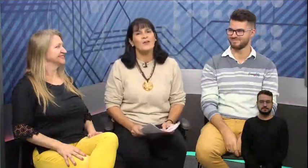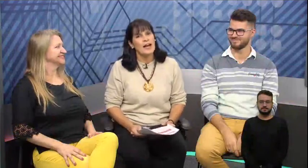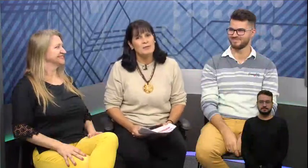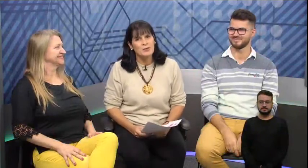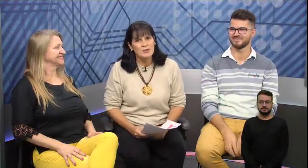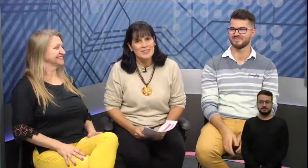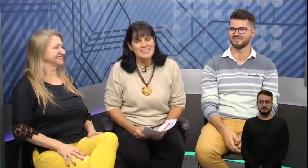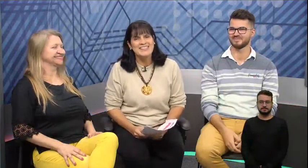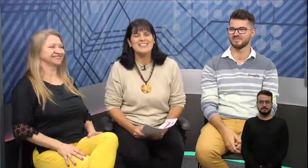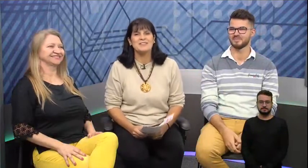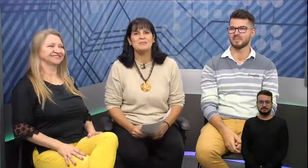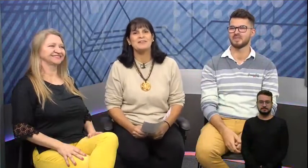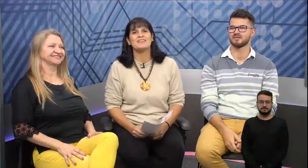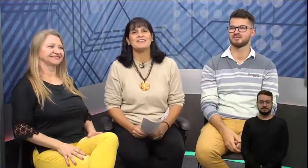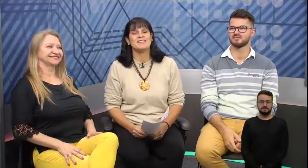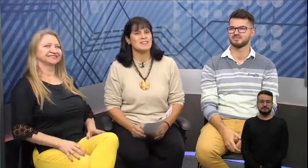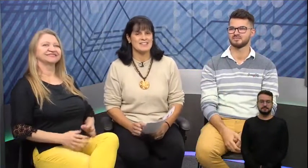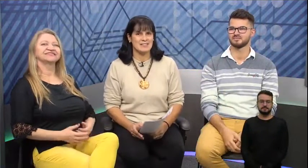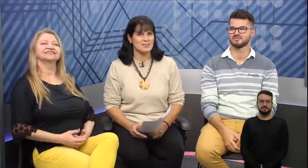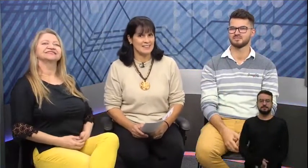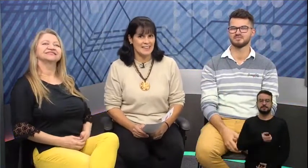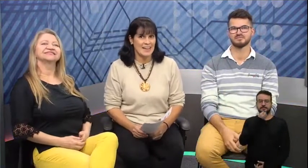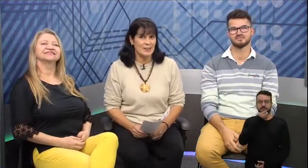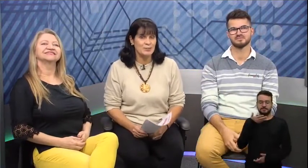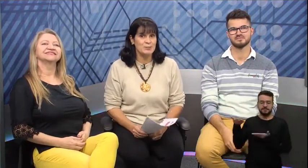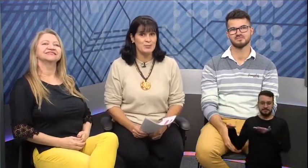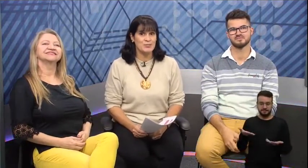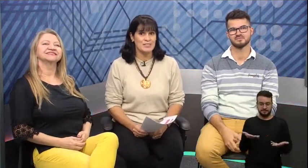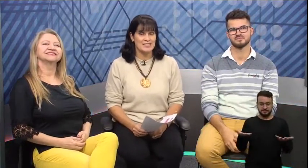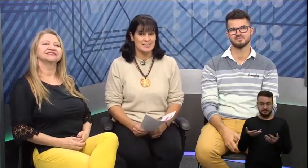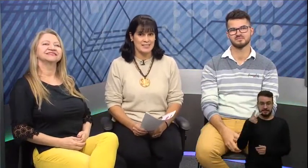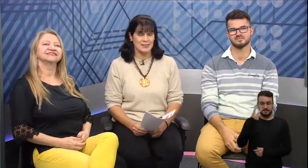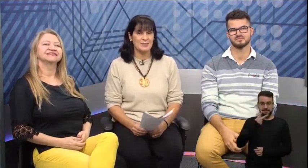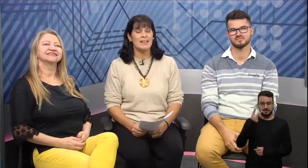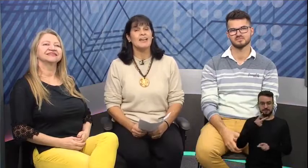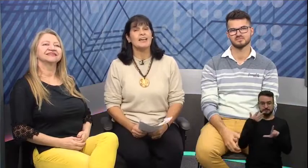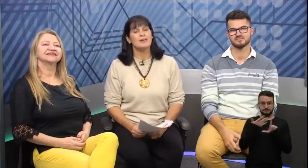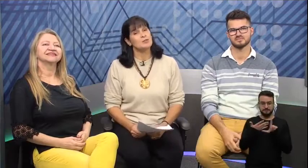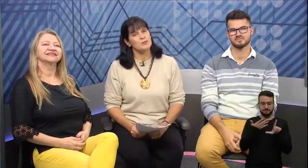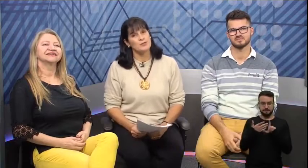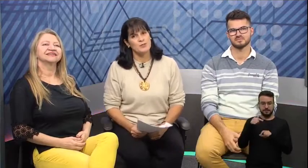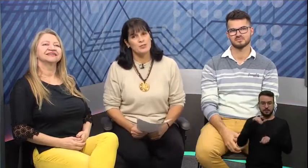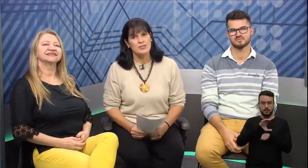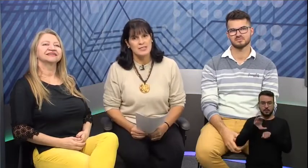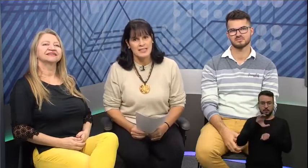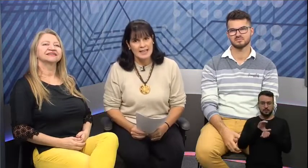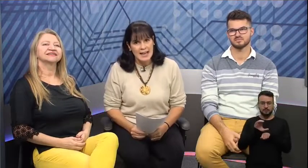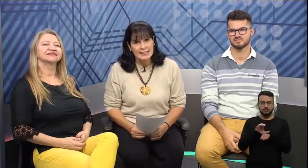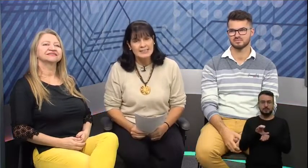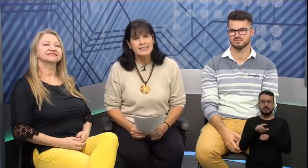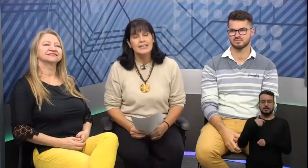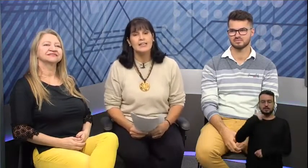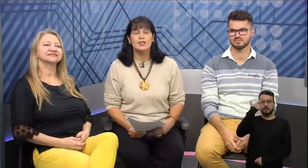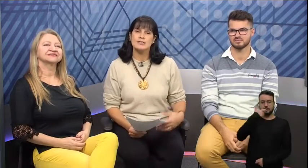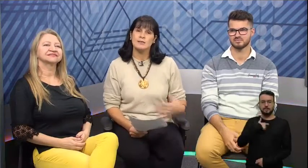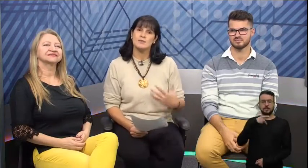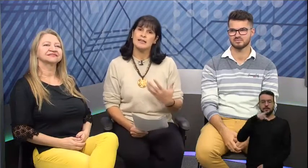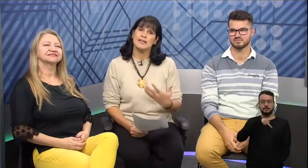Olá, boa noite, sejam bem-vindos à nossa segunda teleaula do curso de extensão. Eu sou a professora Tirza Hirata e nós temos aqui